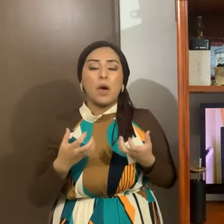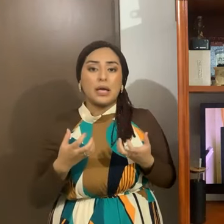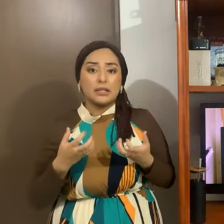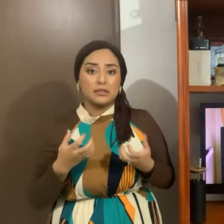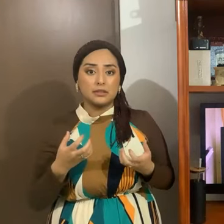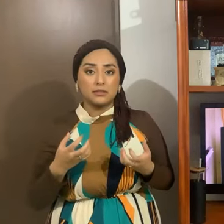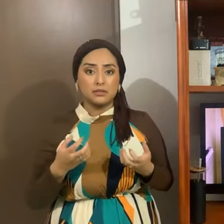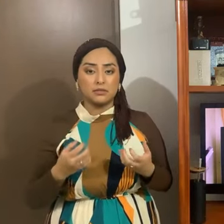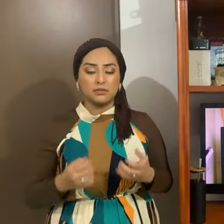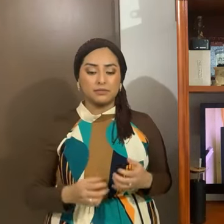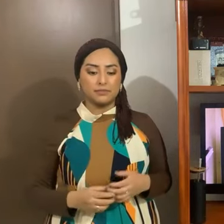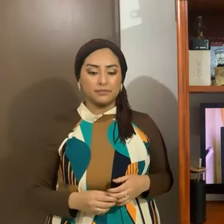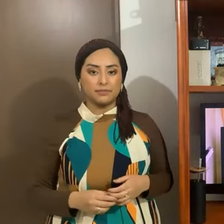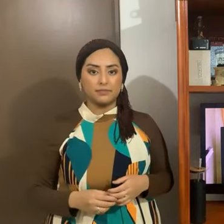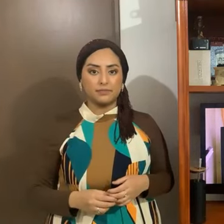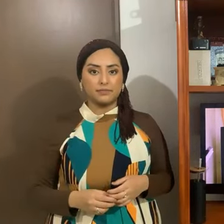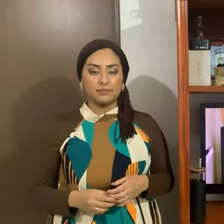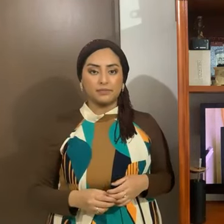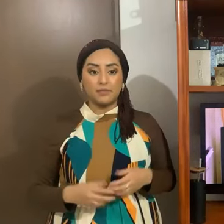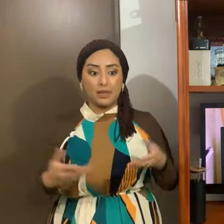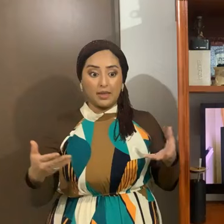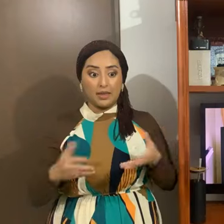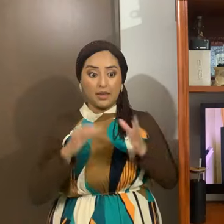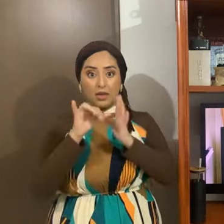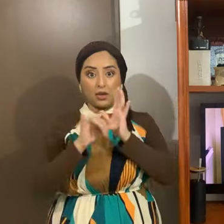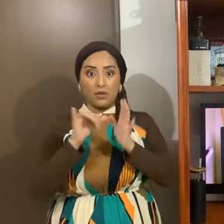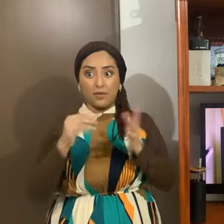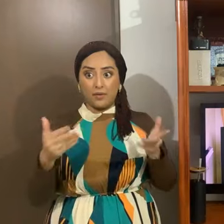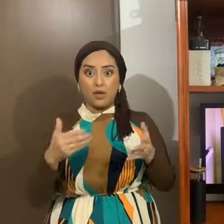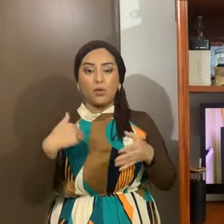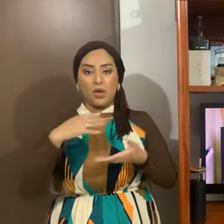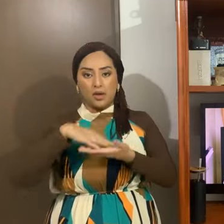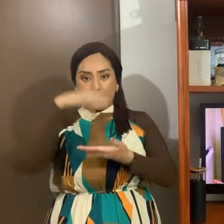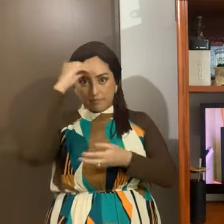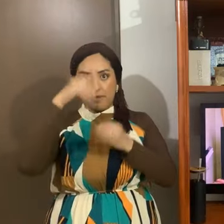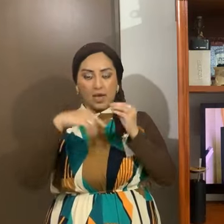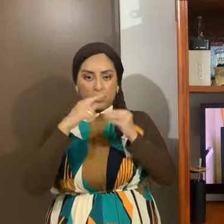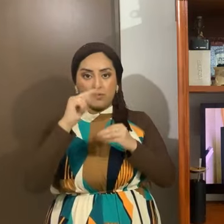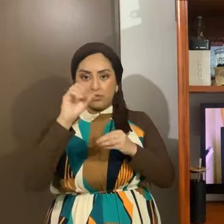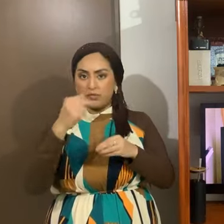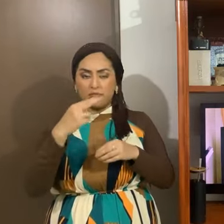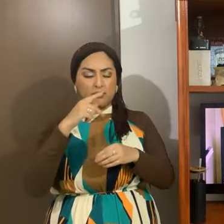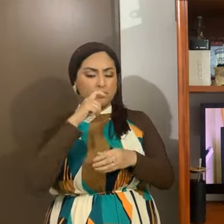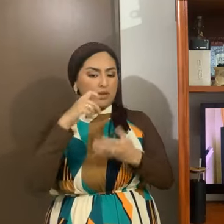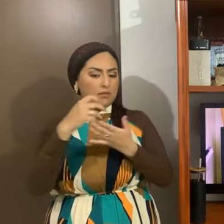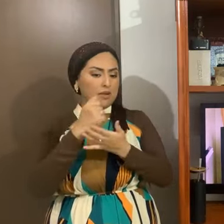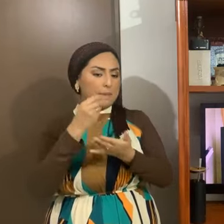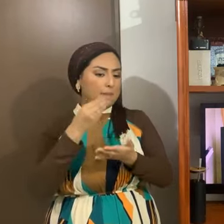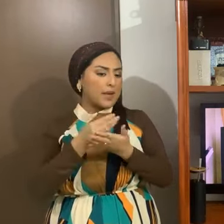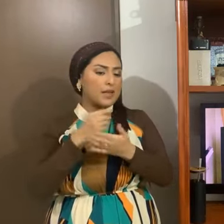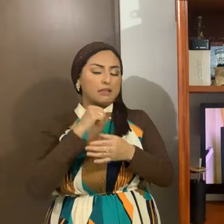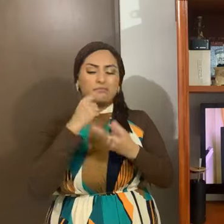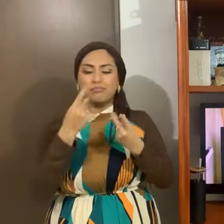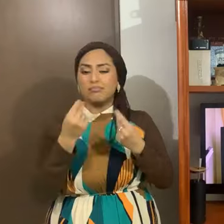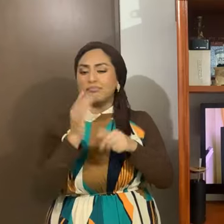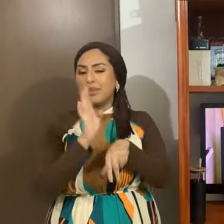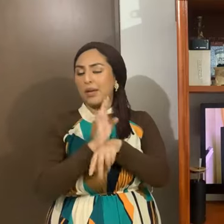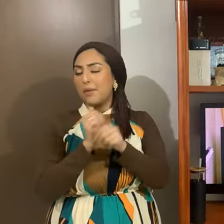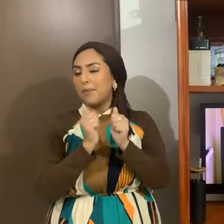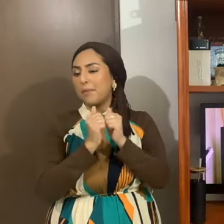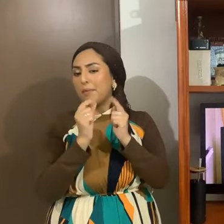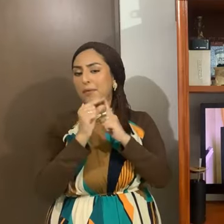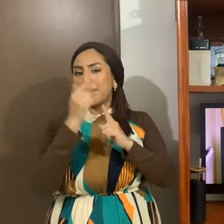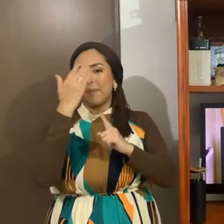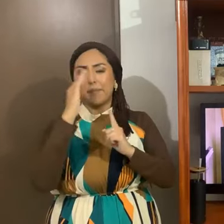lo que debemos de ser, salvo este canal, porque aquí estudiamos la bendita Torah, sin fines de lucro, no hacemos negocio con la palabra del